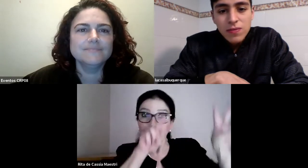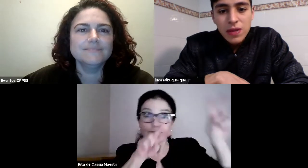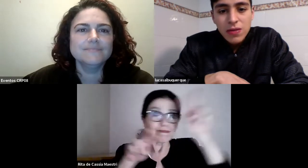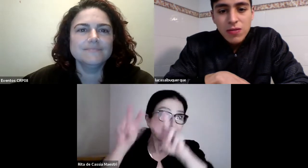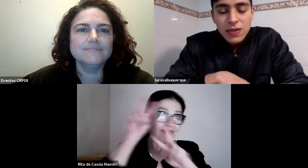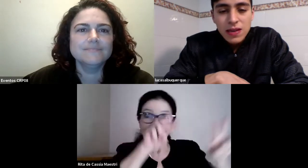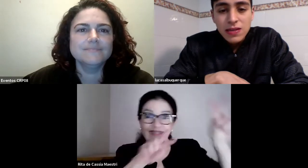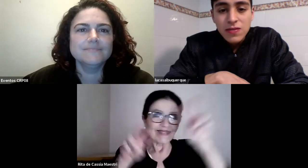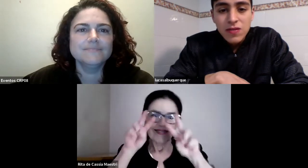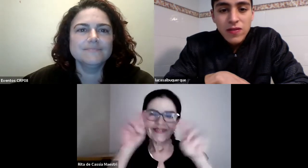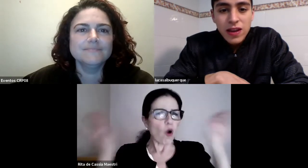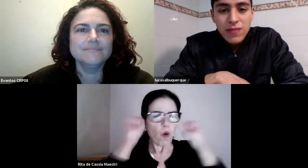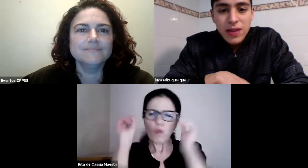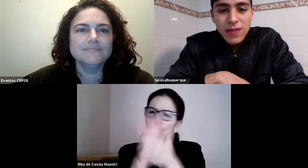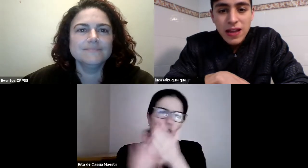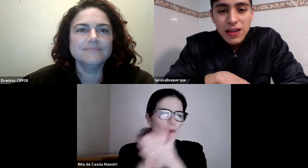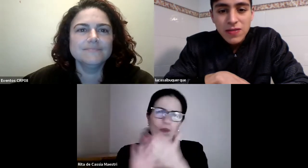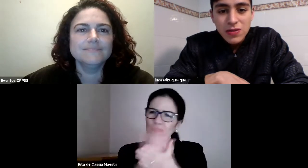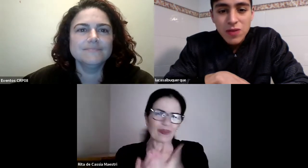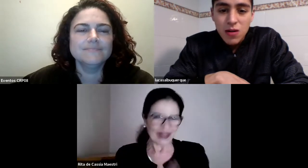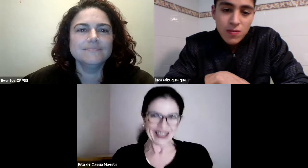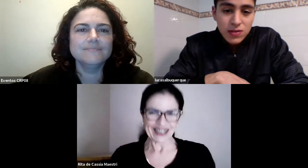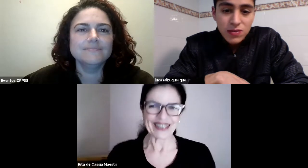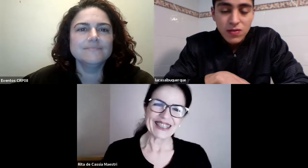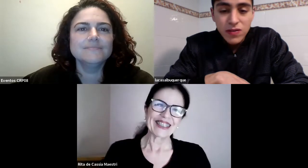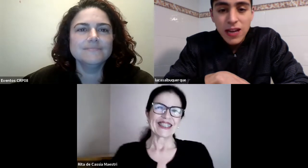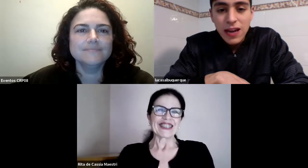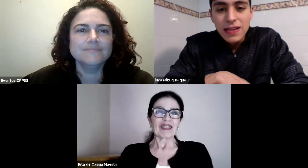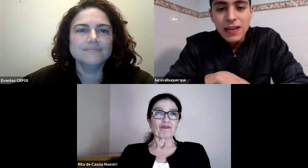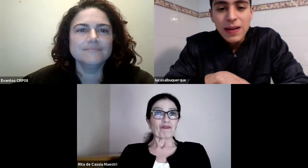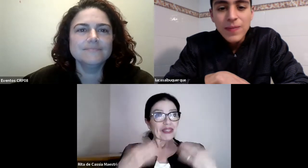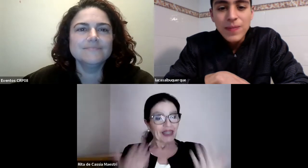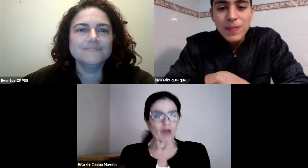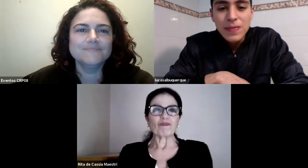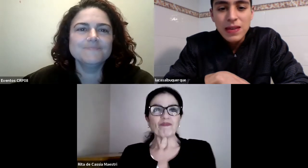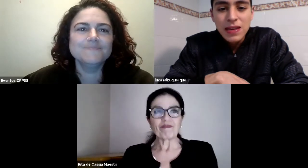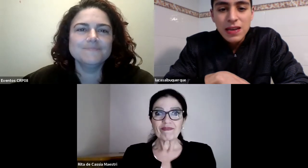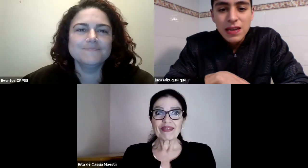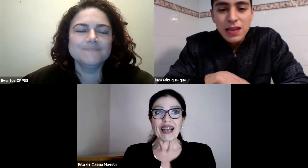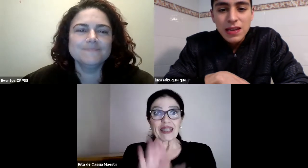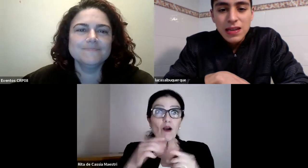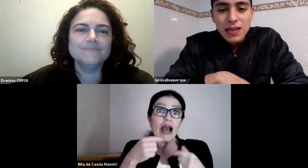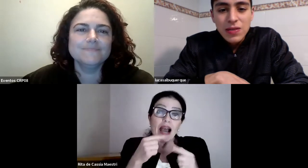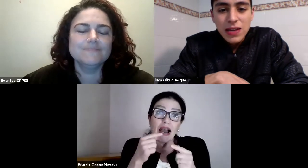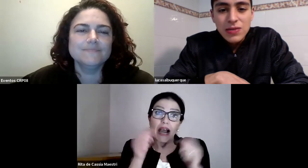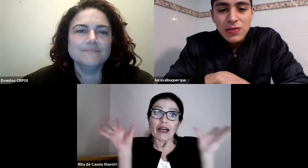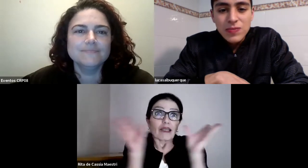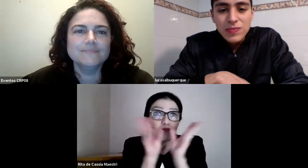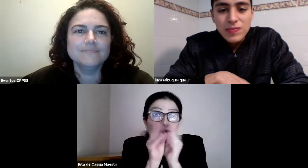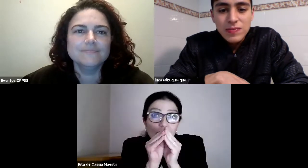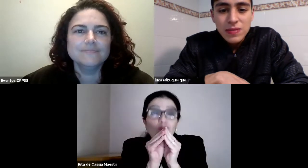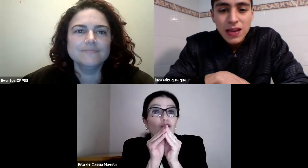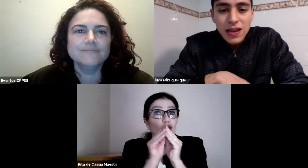Então, eu comecei a desenvolver a minha habilidade visual, pois eu não ouvia nada, né? Então, é